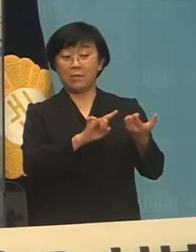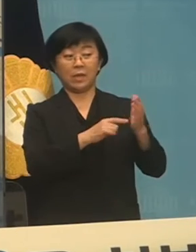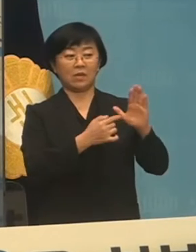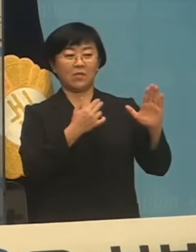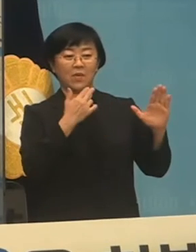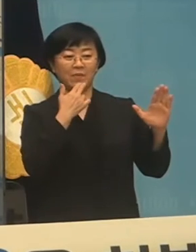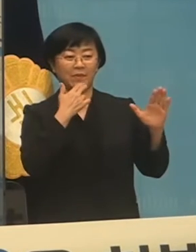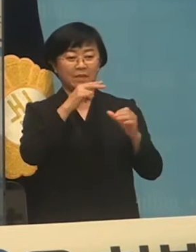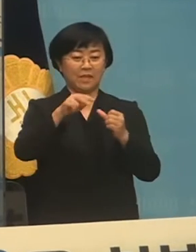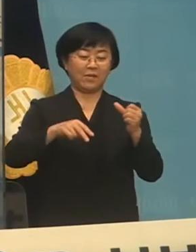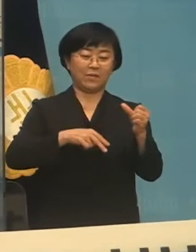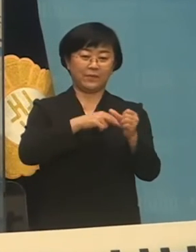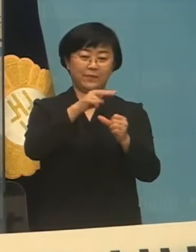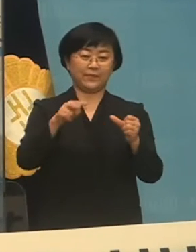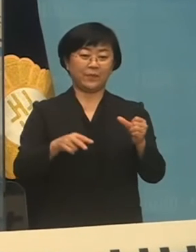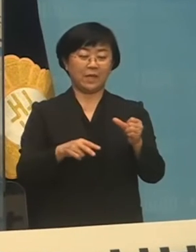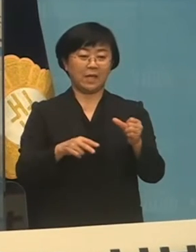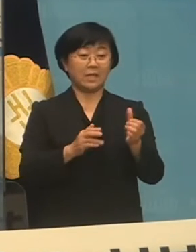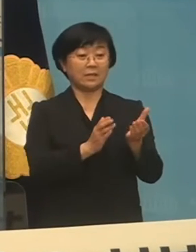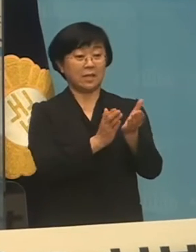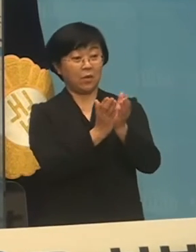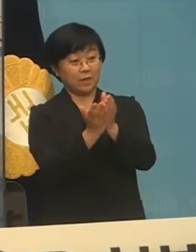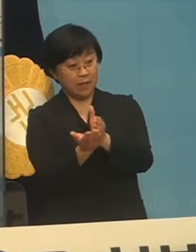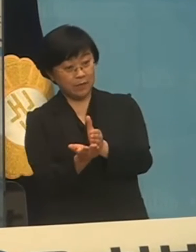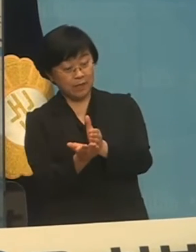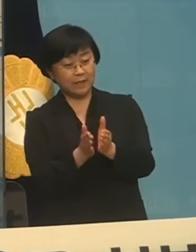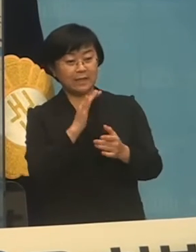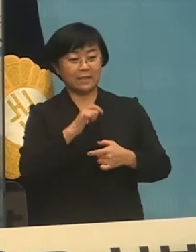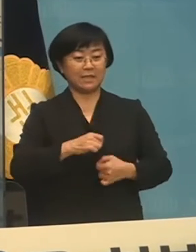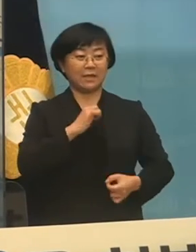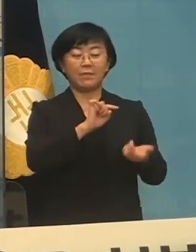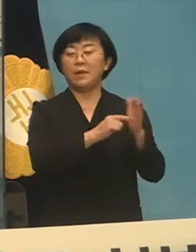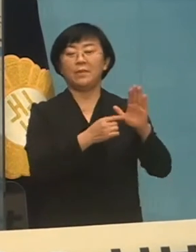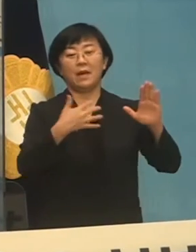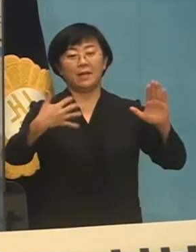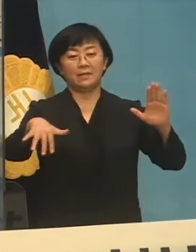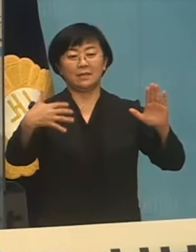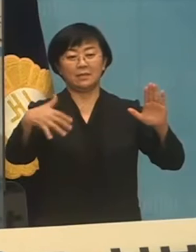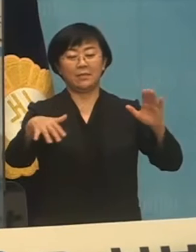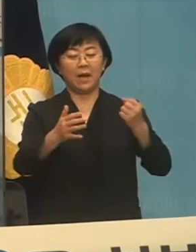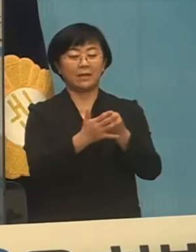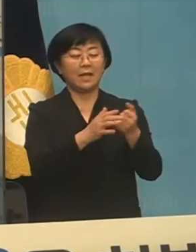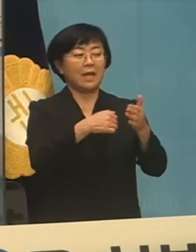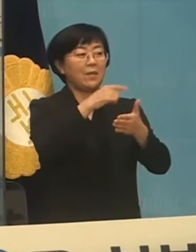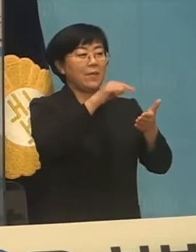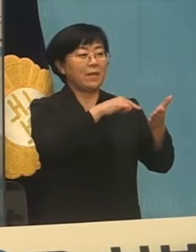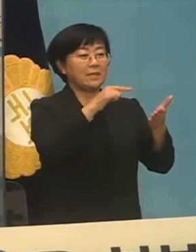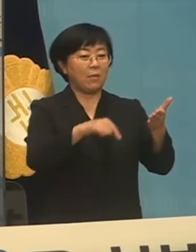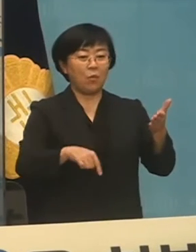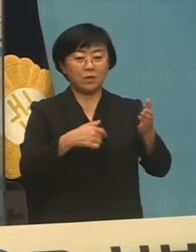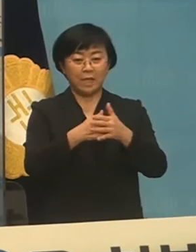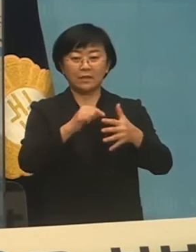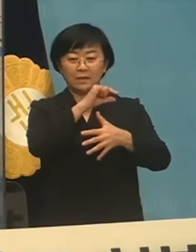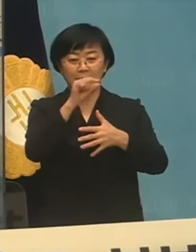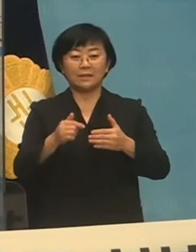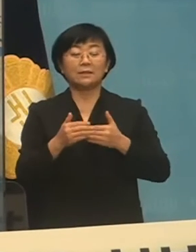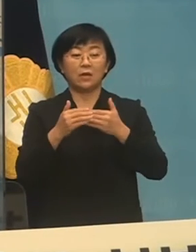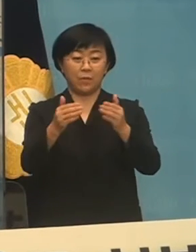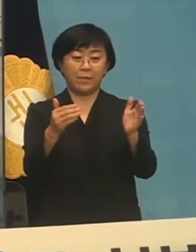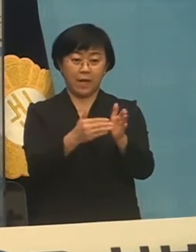않은 상태에 있었고 세월호 참사의 진상이 드러나지 않았지만 대보상 절차는 그대로